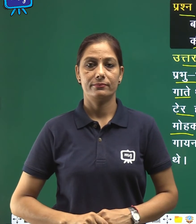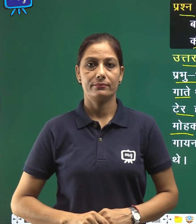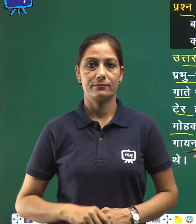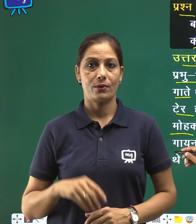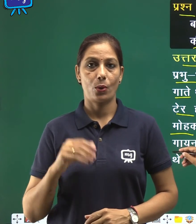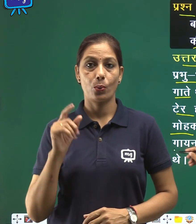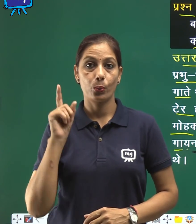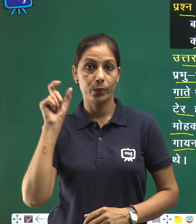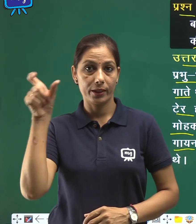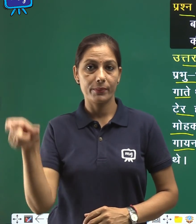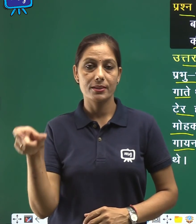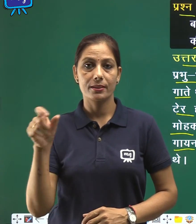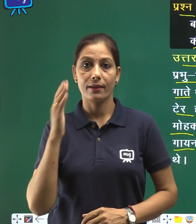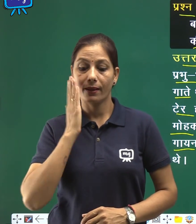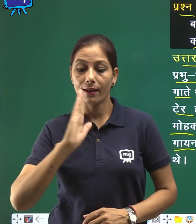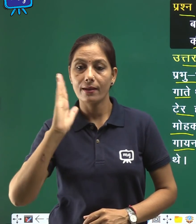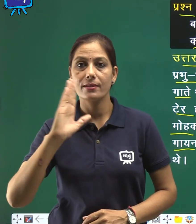उनके गायन से